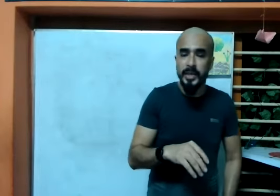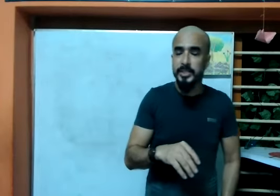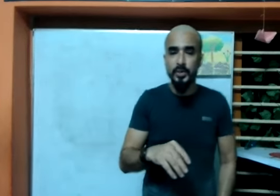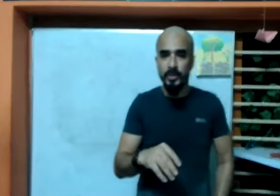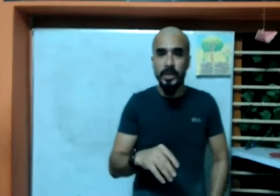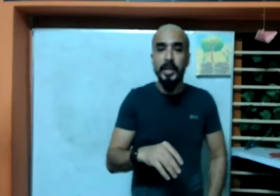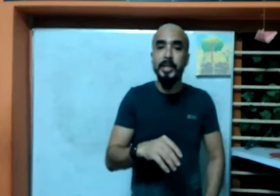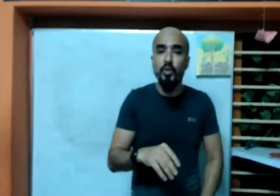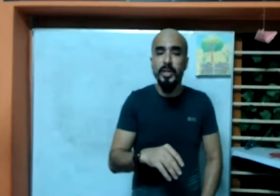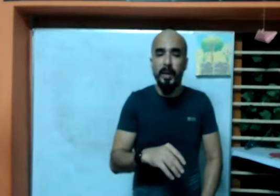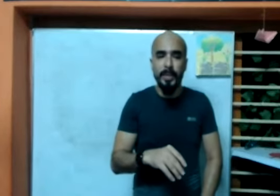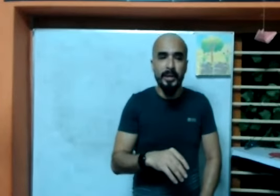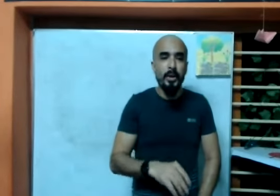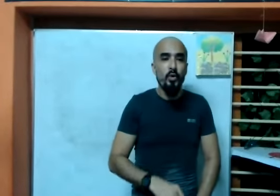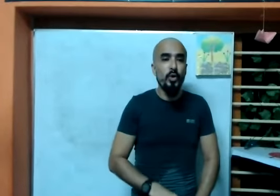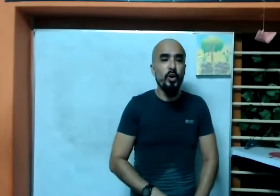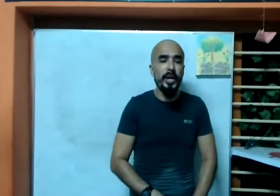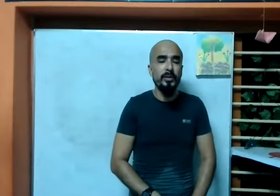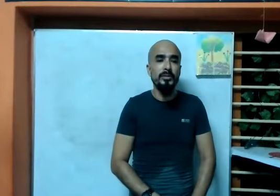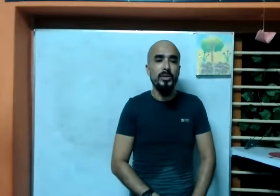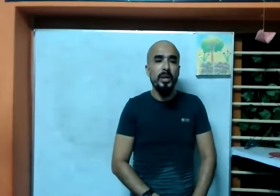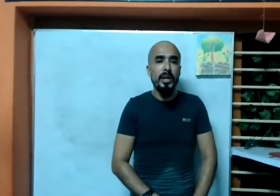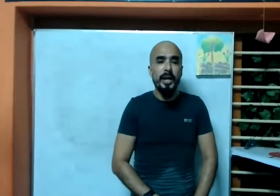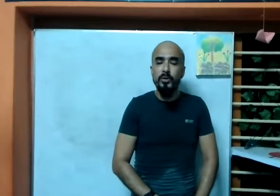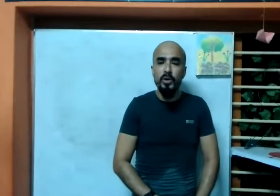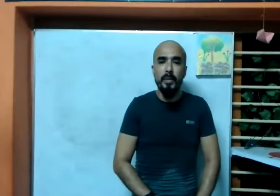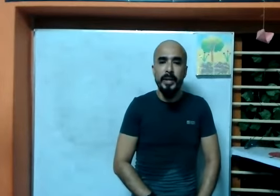very soon. He would come back. Would হলো কেন? কারণ would হবে.